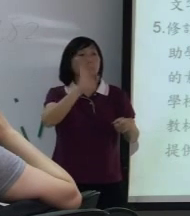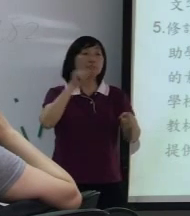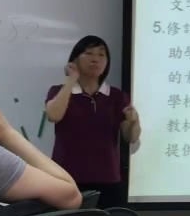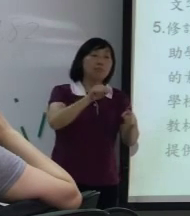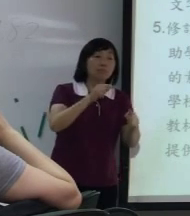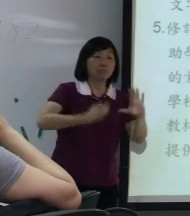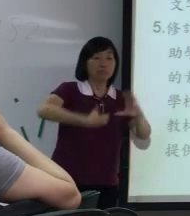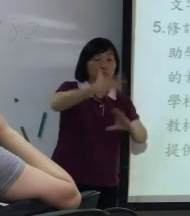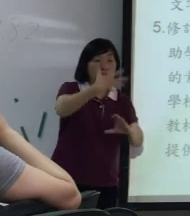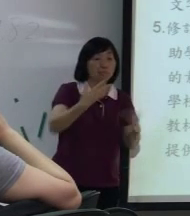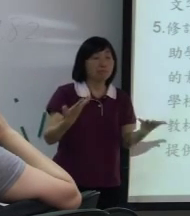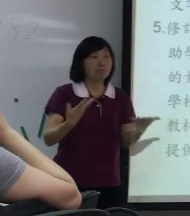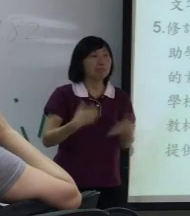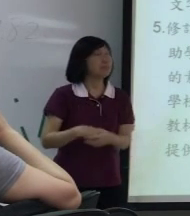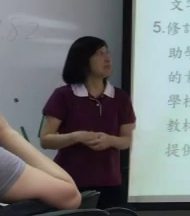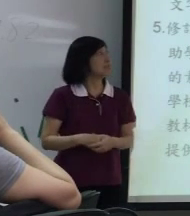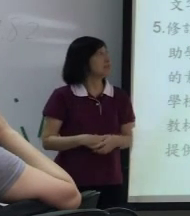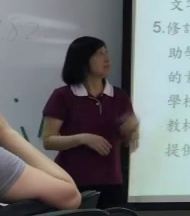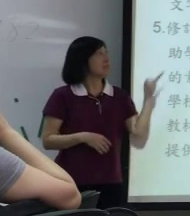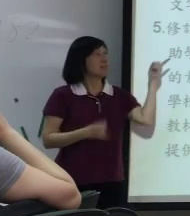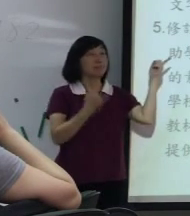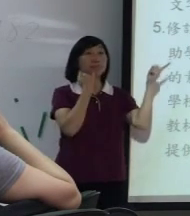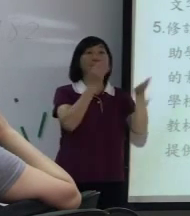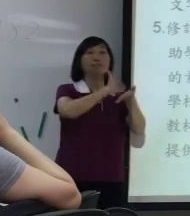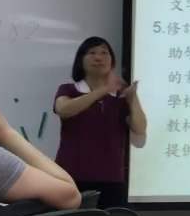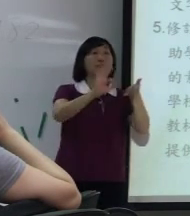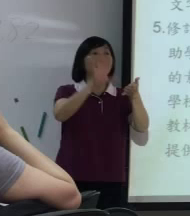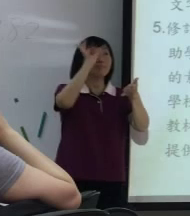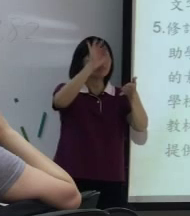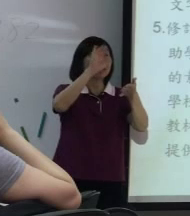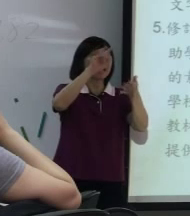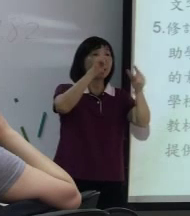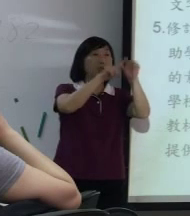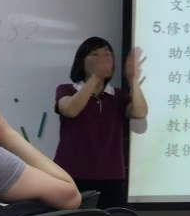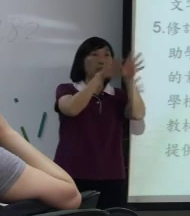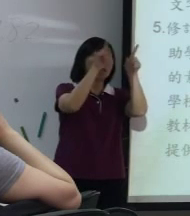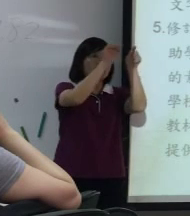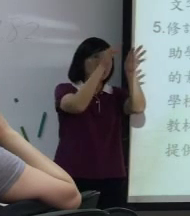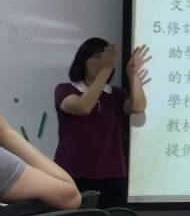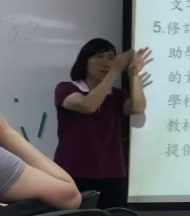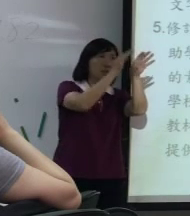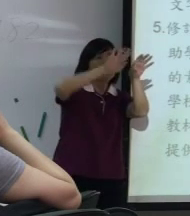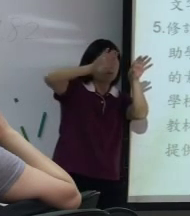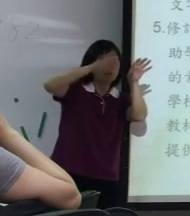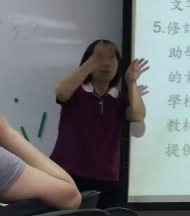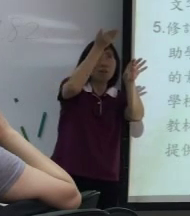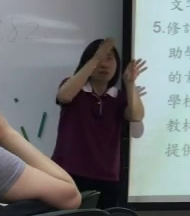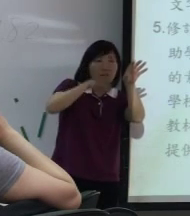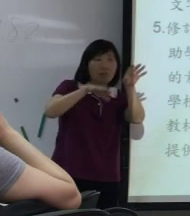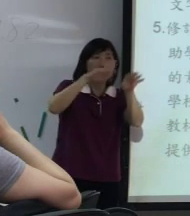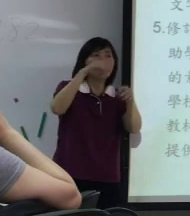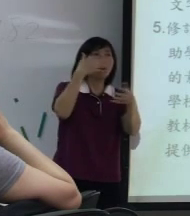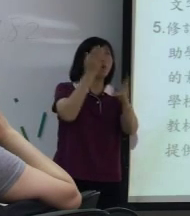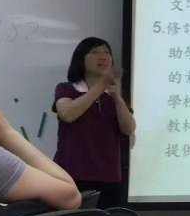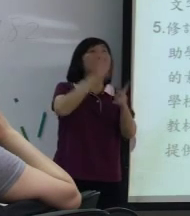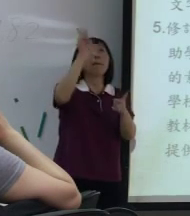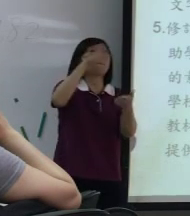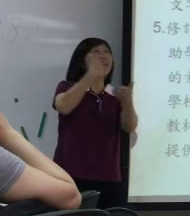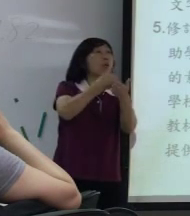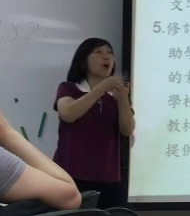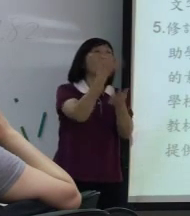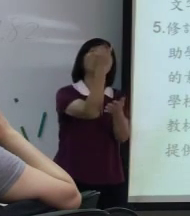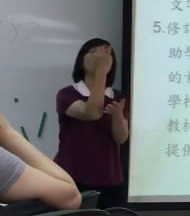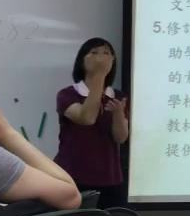阅，哦，可以用部首的索引，用笔画的索引，还